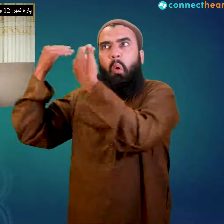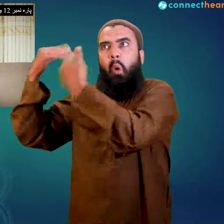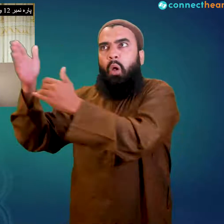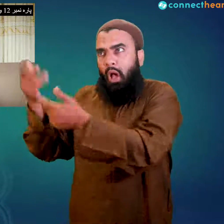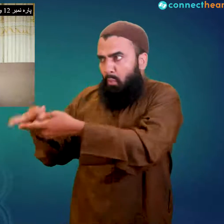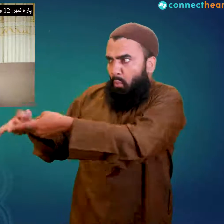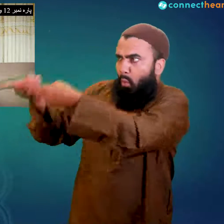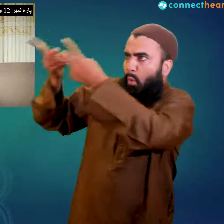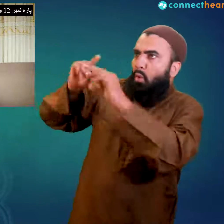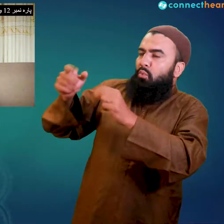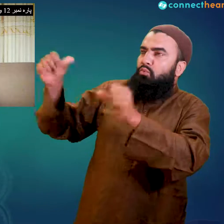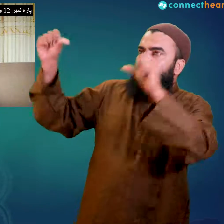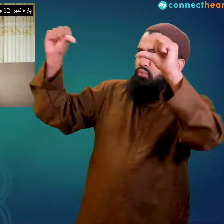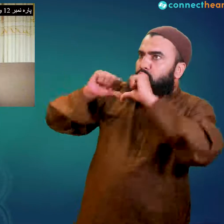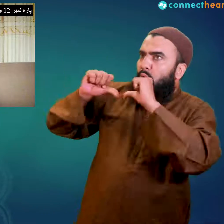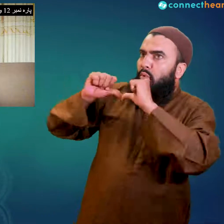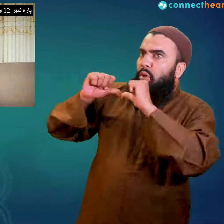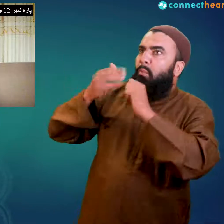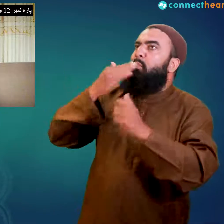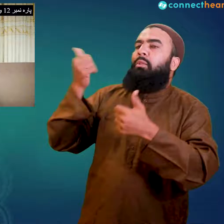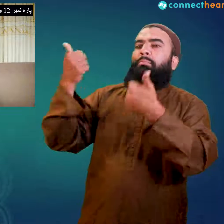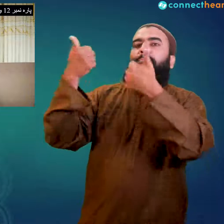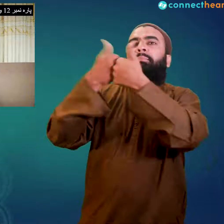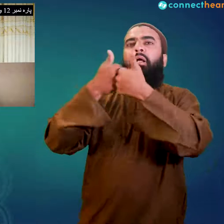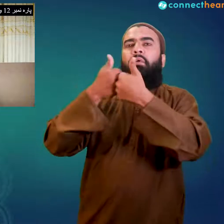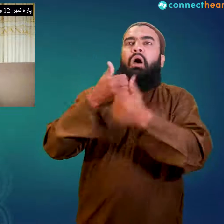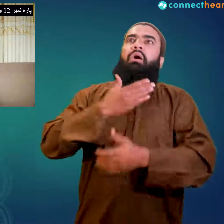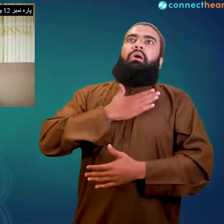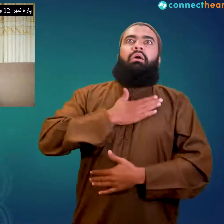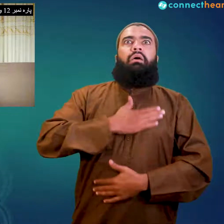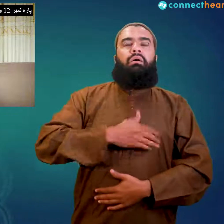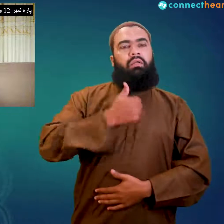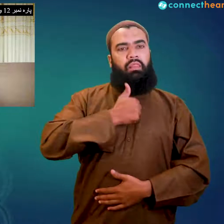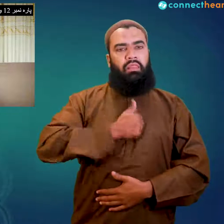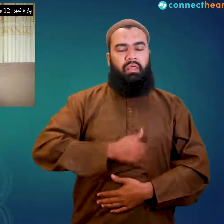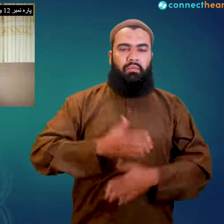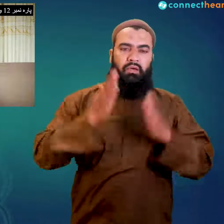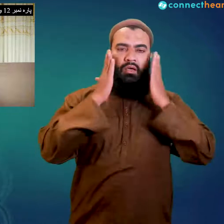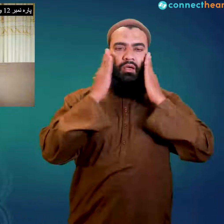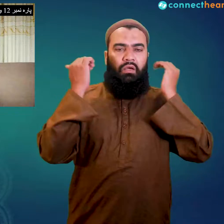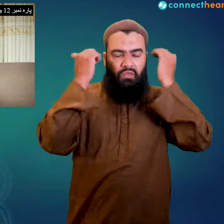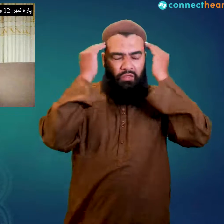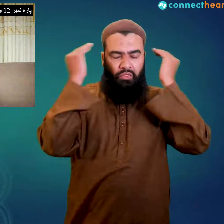نصیحت کا سبق اس سے لیں گے تو اپنے اعمال درست کرنے میں ان کو ہدایت ملے گی۔